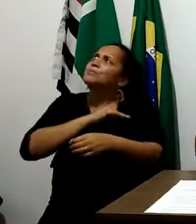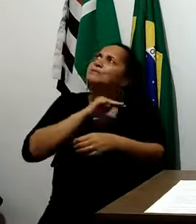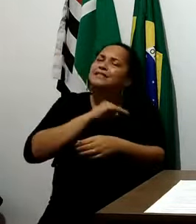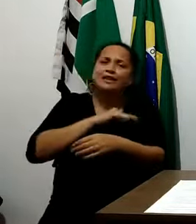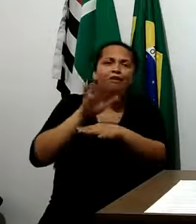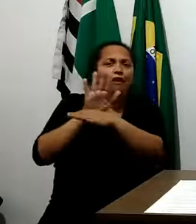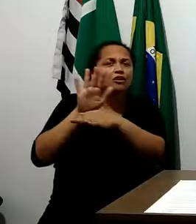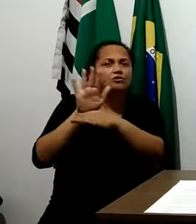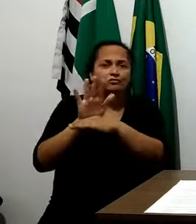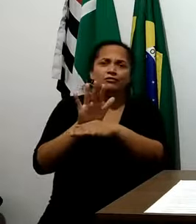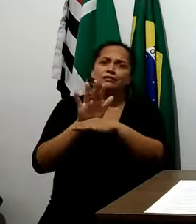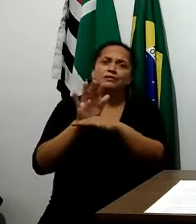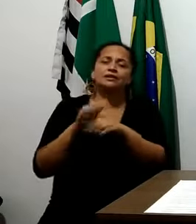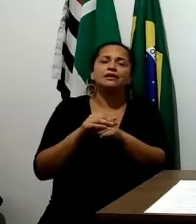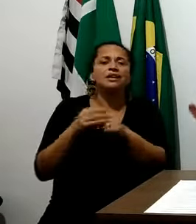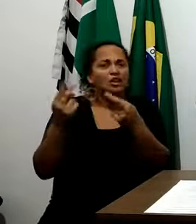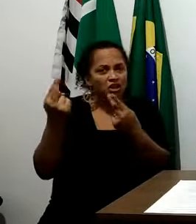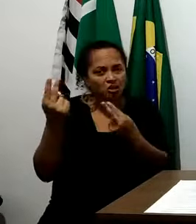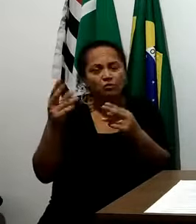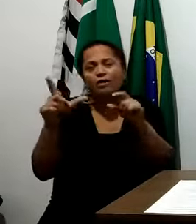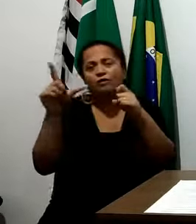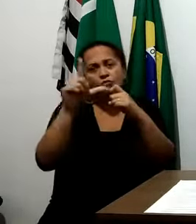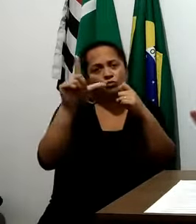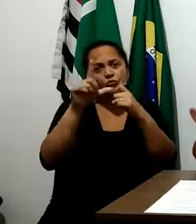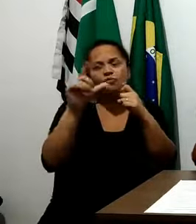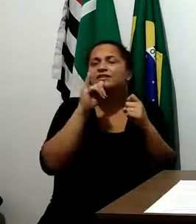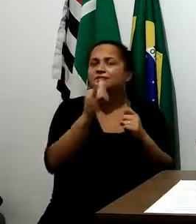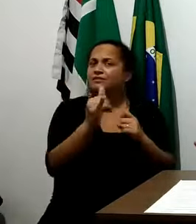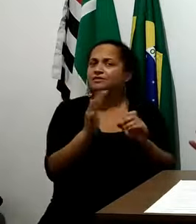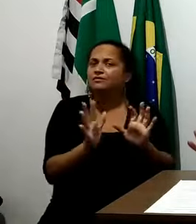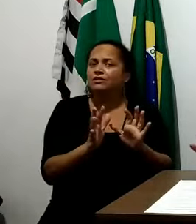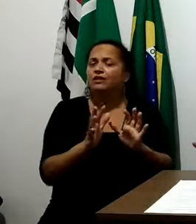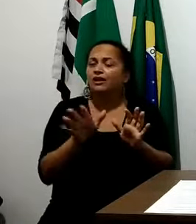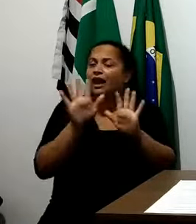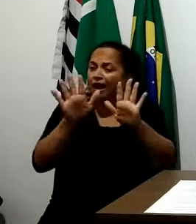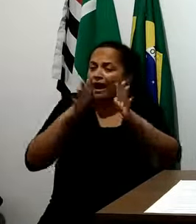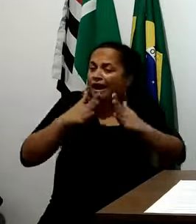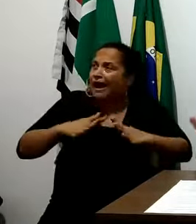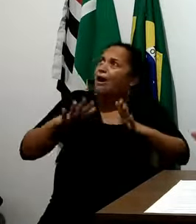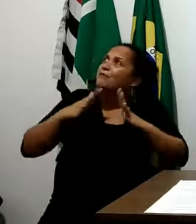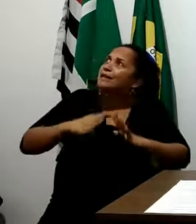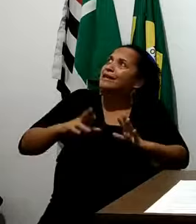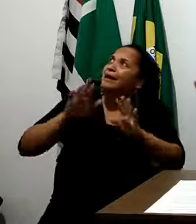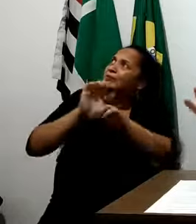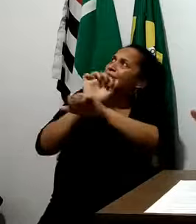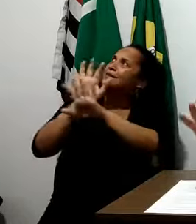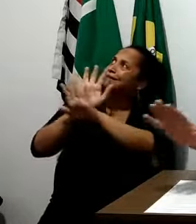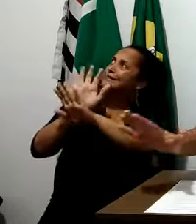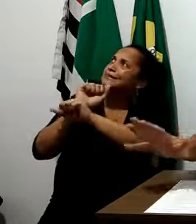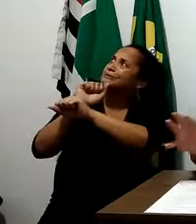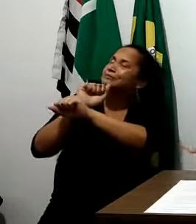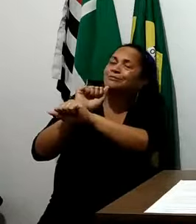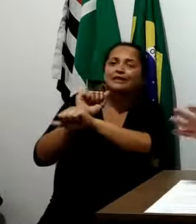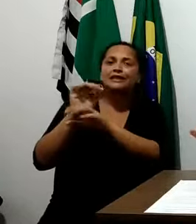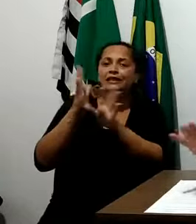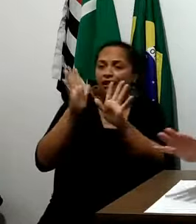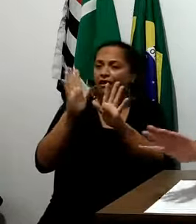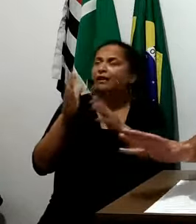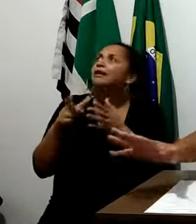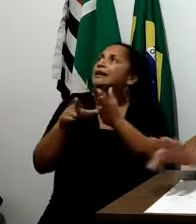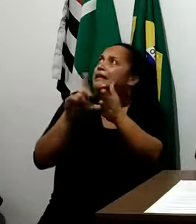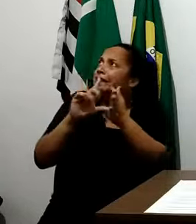assim como Lucas. Que ele possa dar mais um tempo. Senhor, espere mais um pouquinho. Espere mais um pouquinho. Antes de cortar,